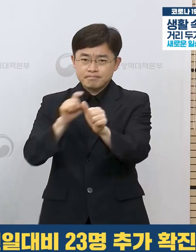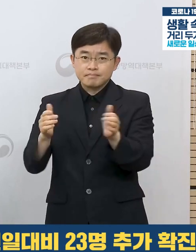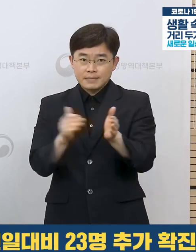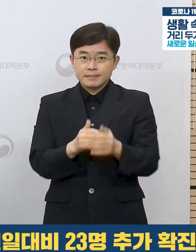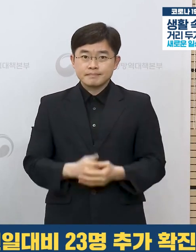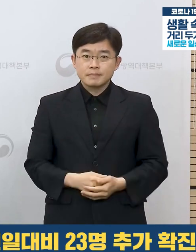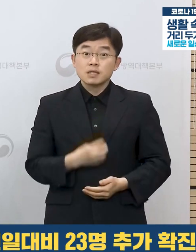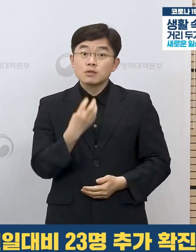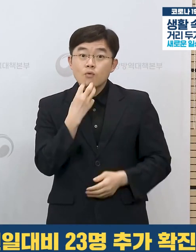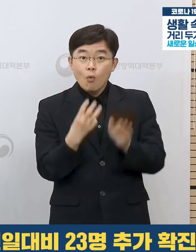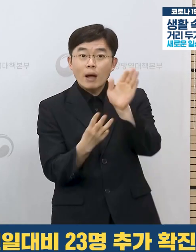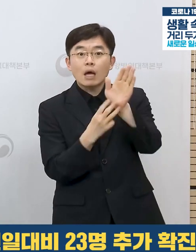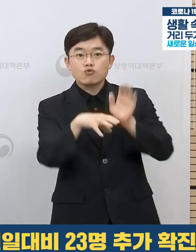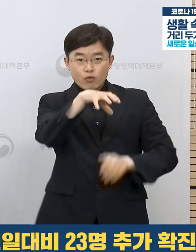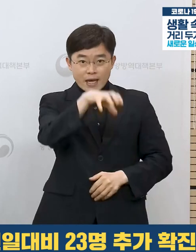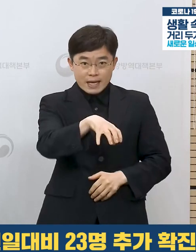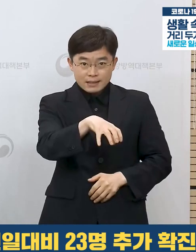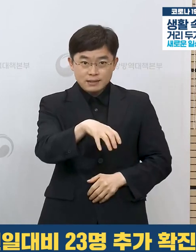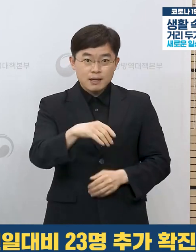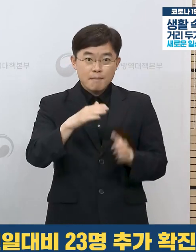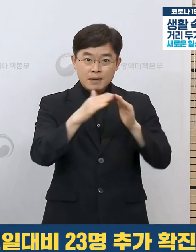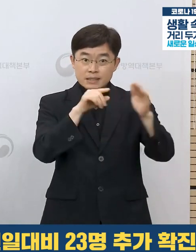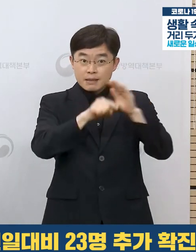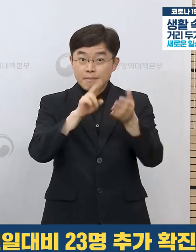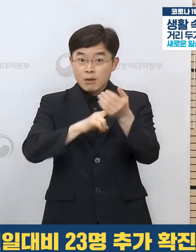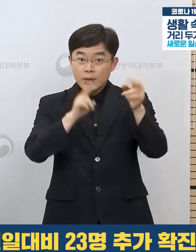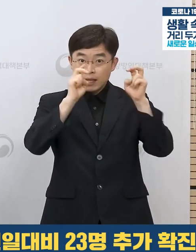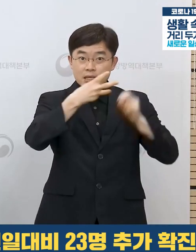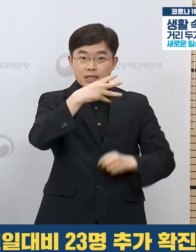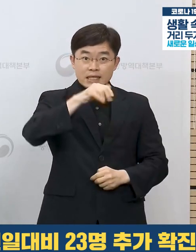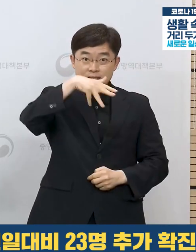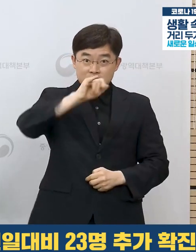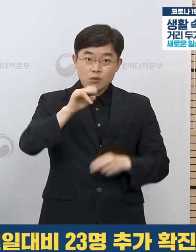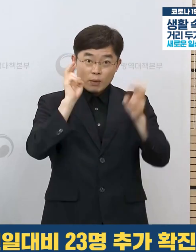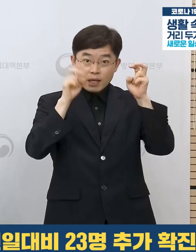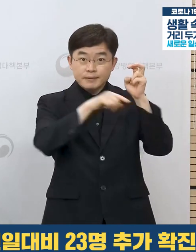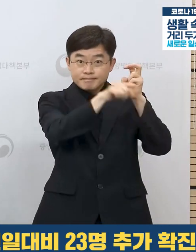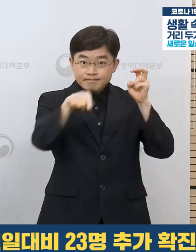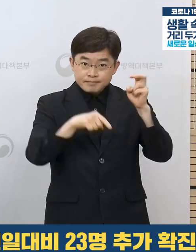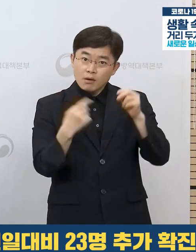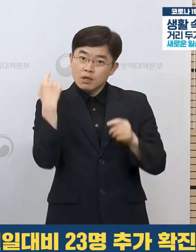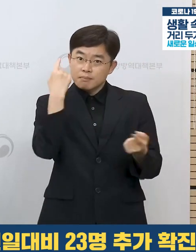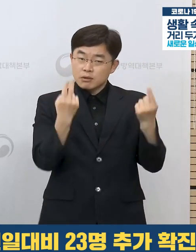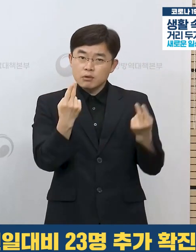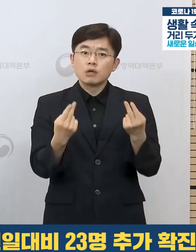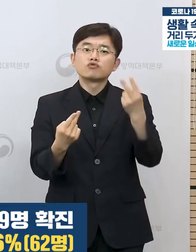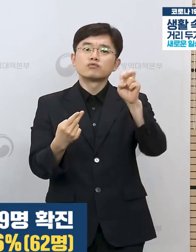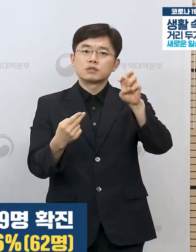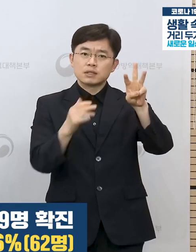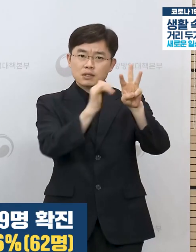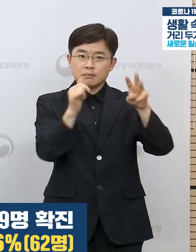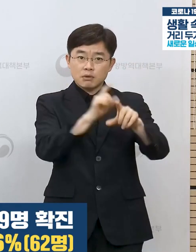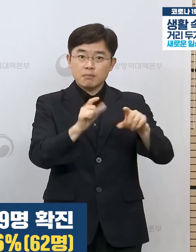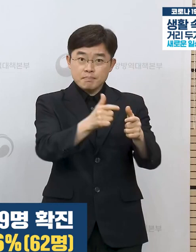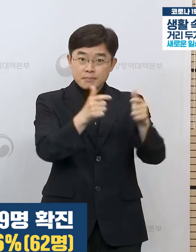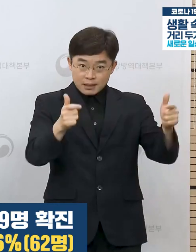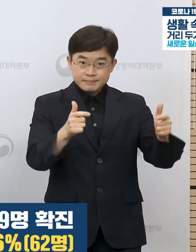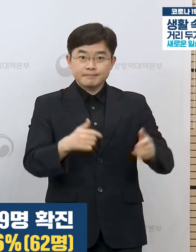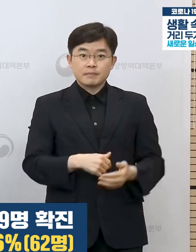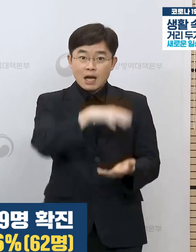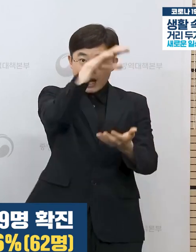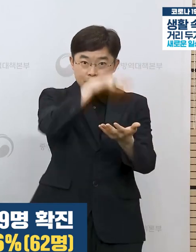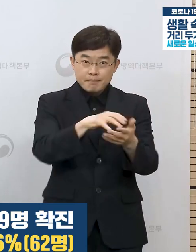서울 관악구 소재 리치웨이 관련해서는 전일 대비해서 23명이 추가로 확진되어 현재까지